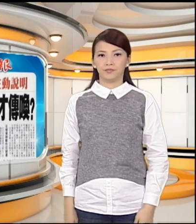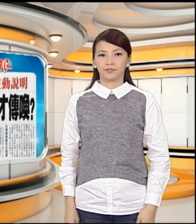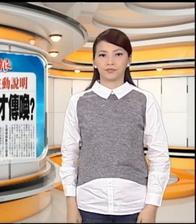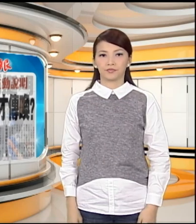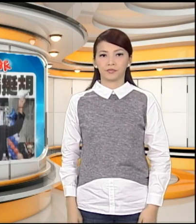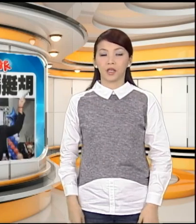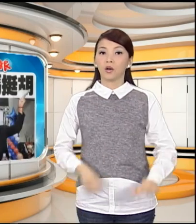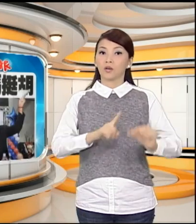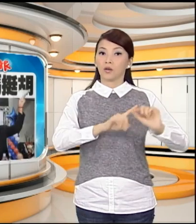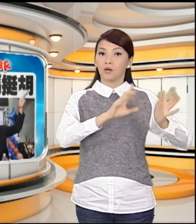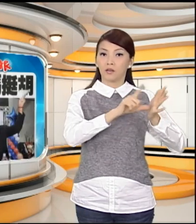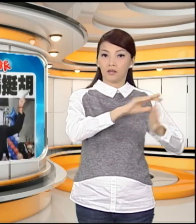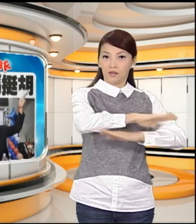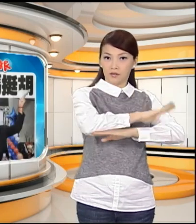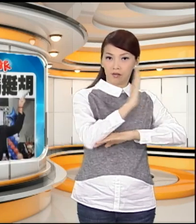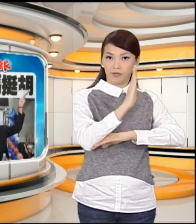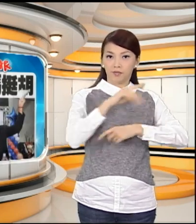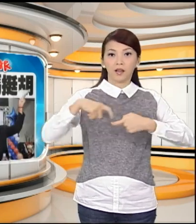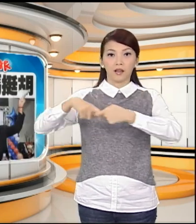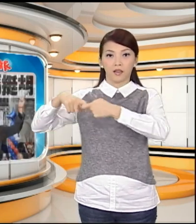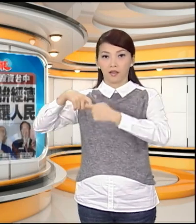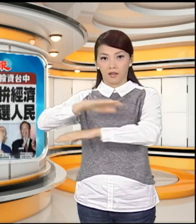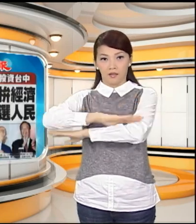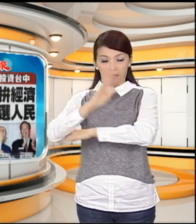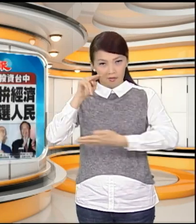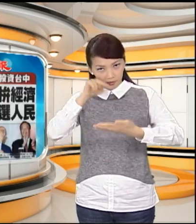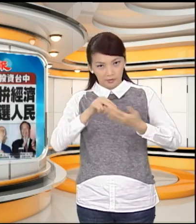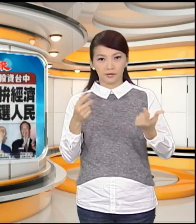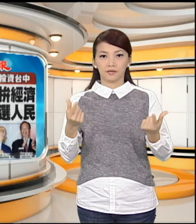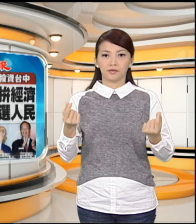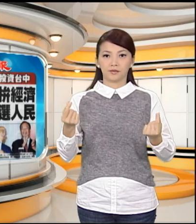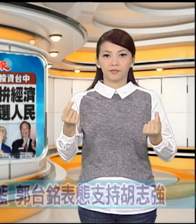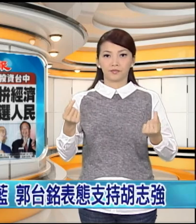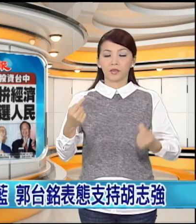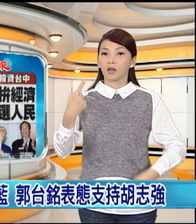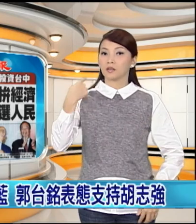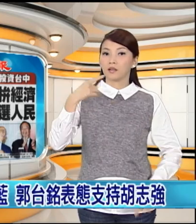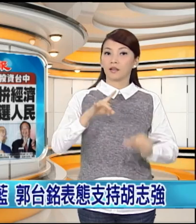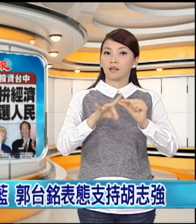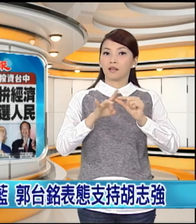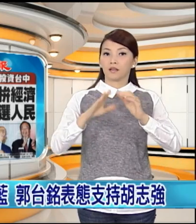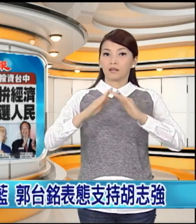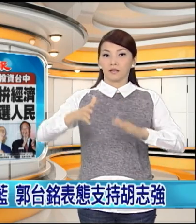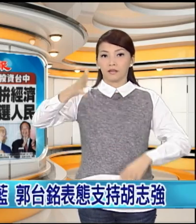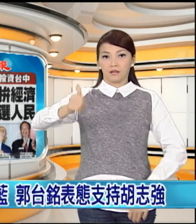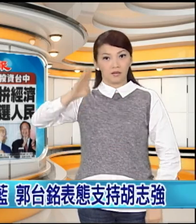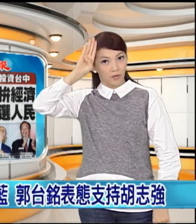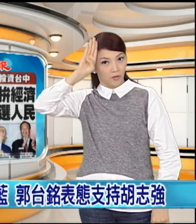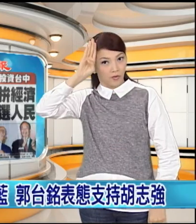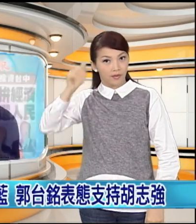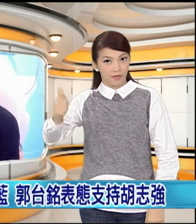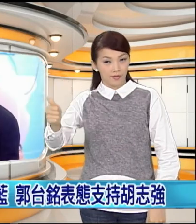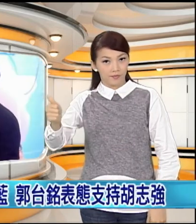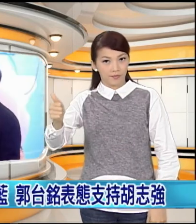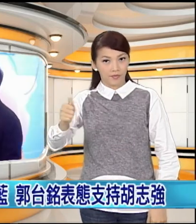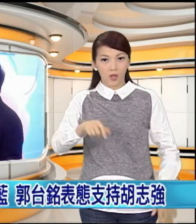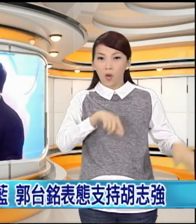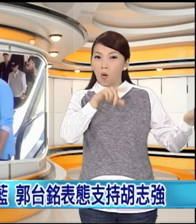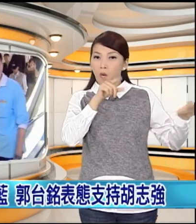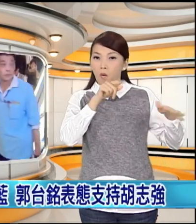而中国时报和联合报一样都是报道，昨天台中市长胡志强和鸿海集团董事长